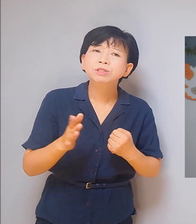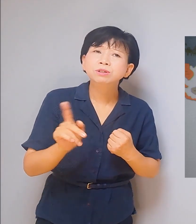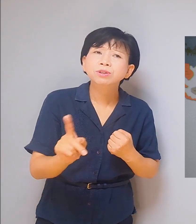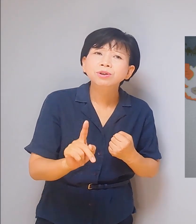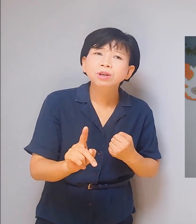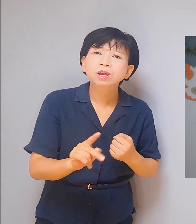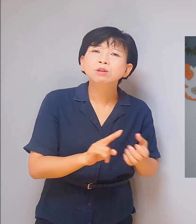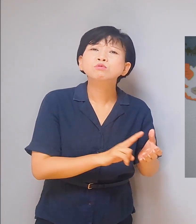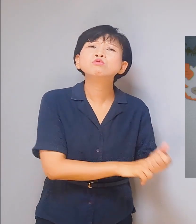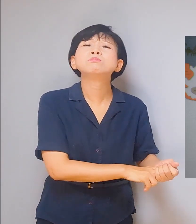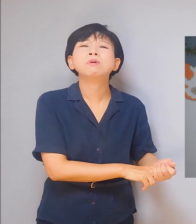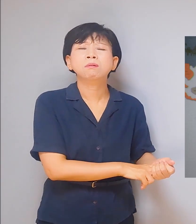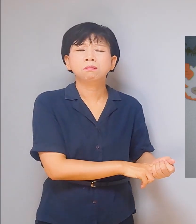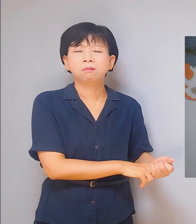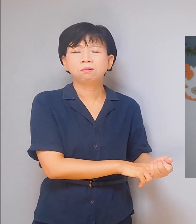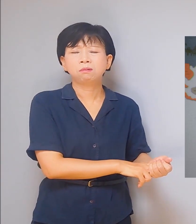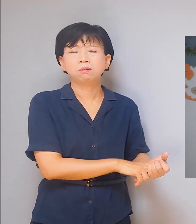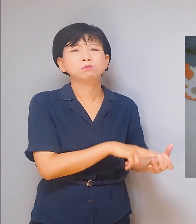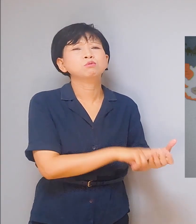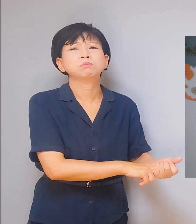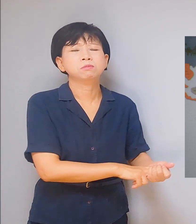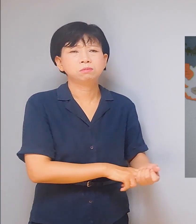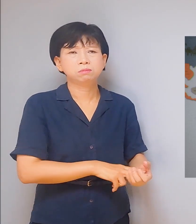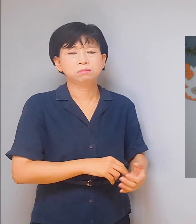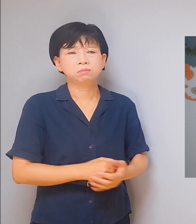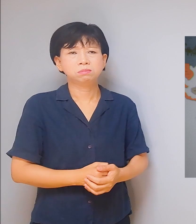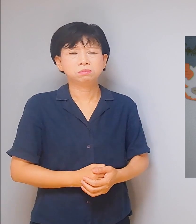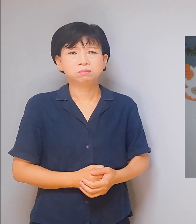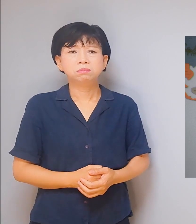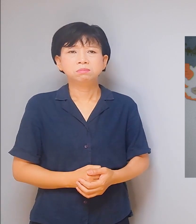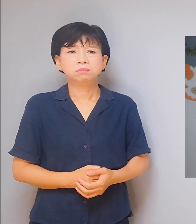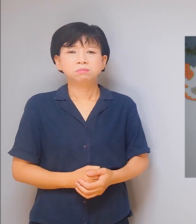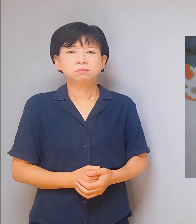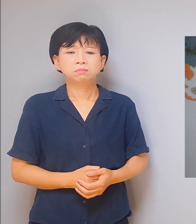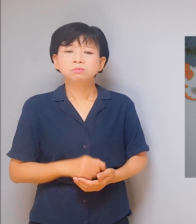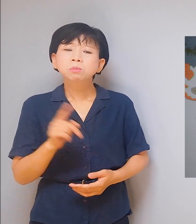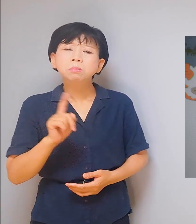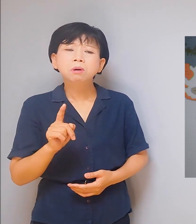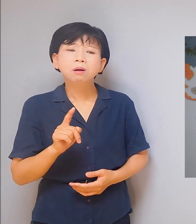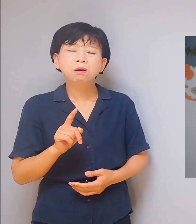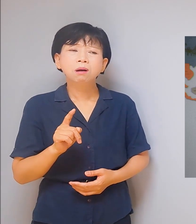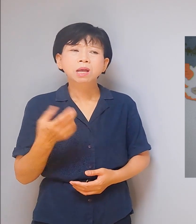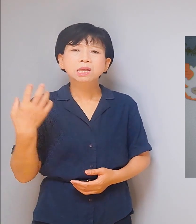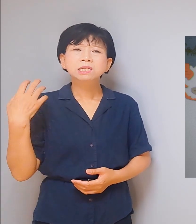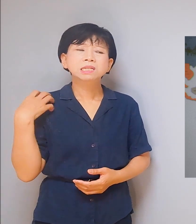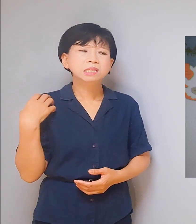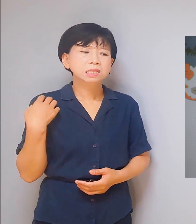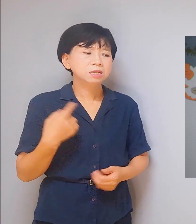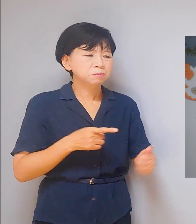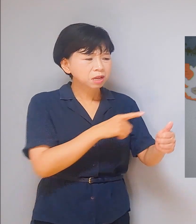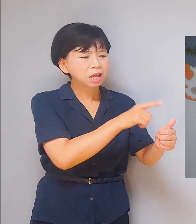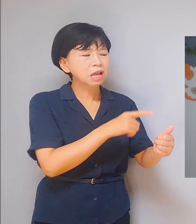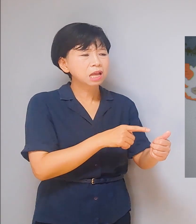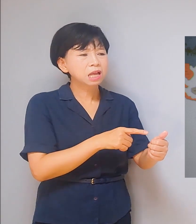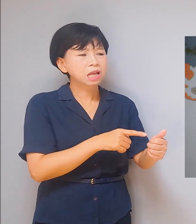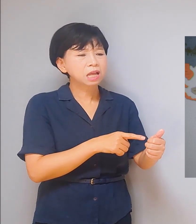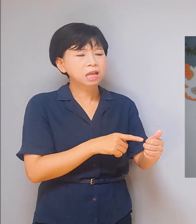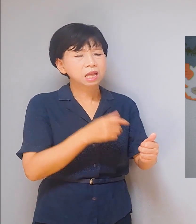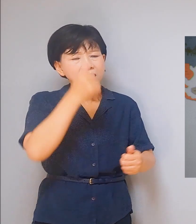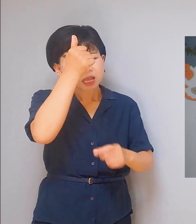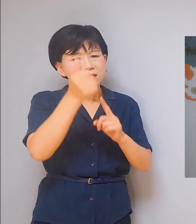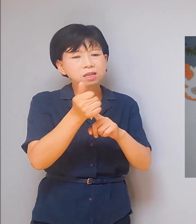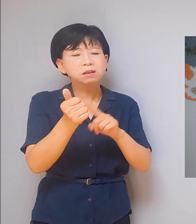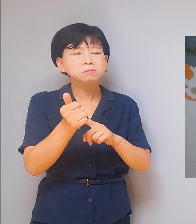해요? 숨게 됩니다. 그들이 할 수 있는 것은요, 책임을 떠넘기는 것밖에 없어요. 하나님은